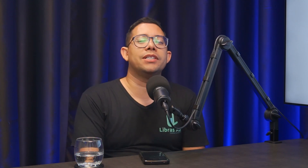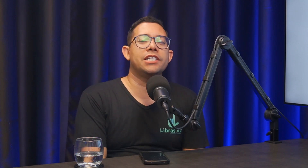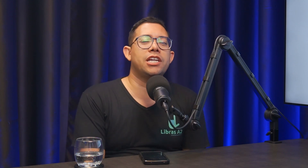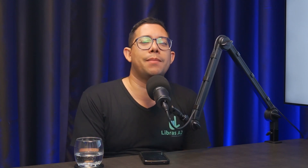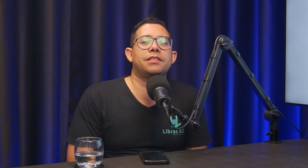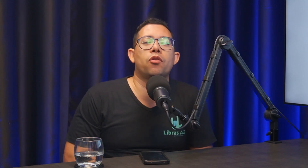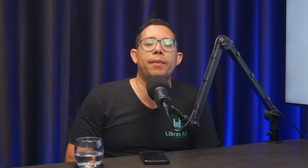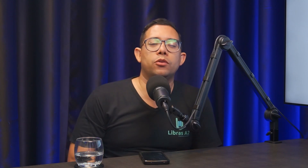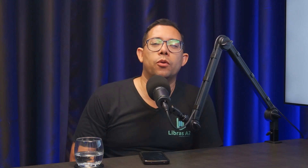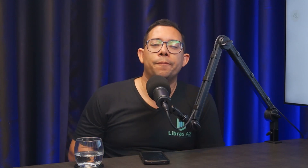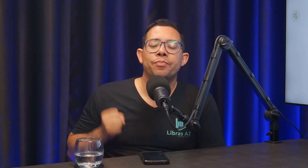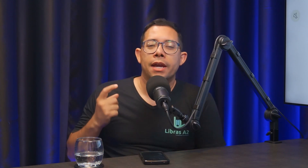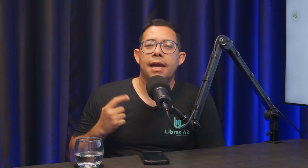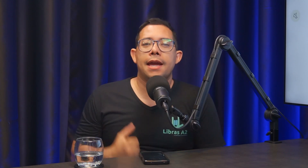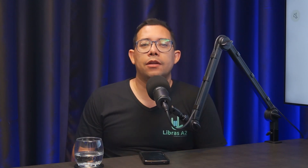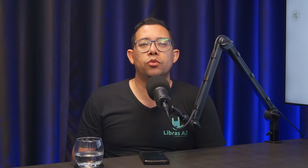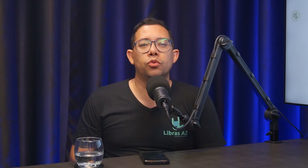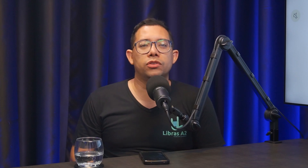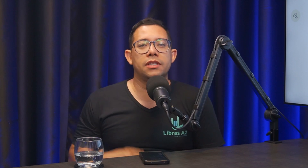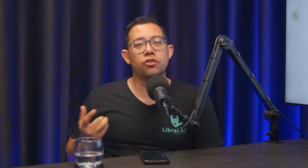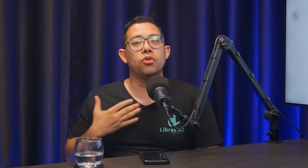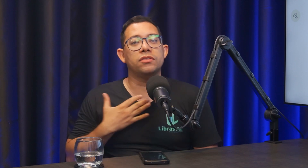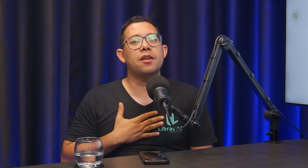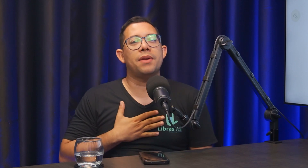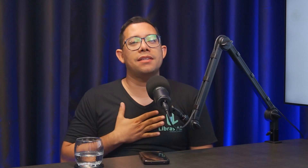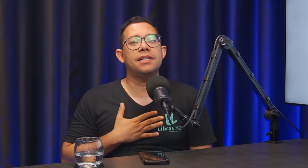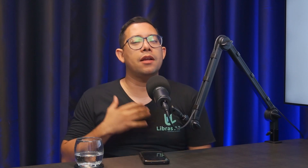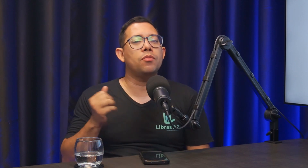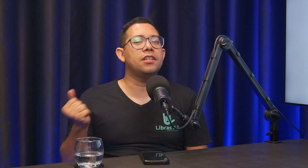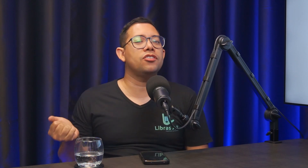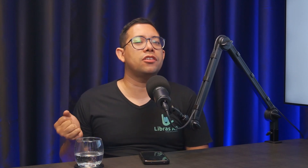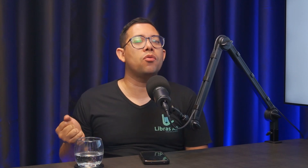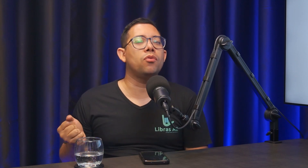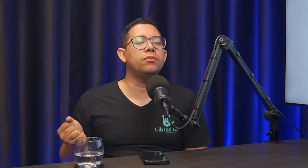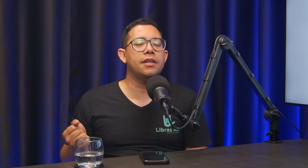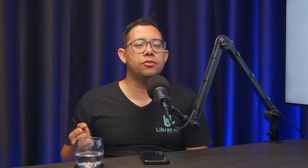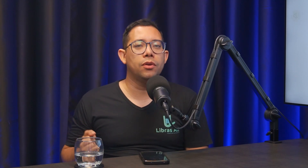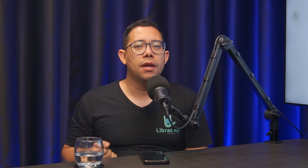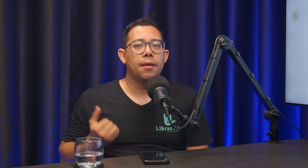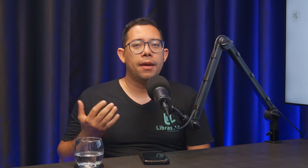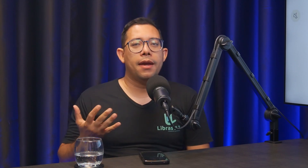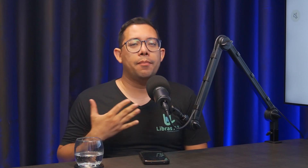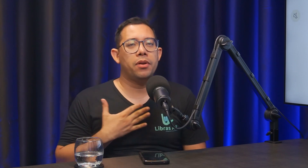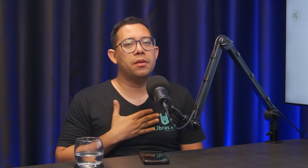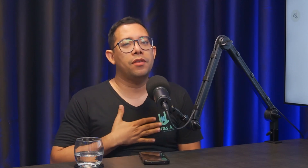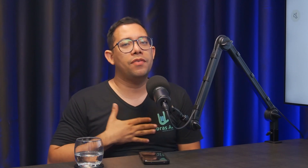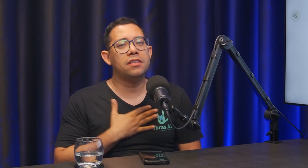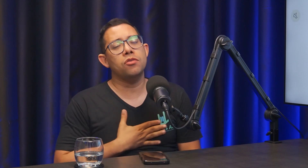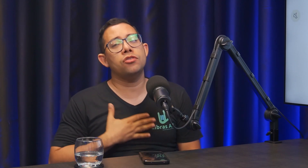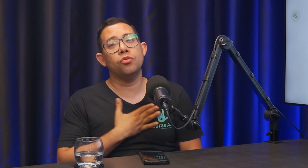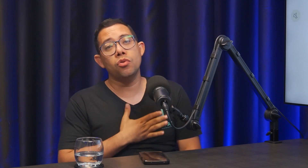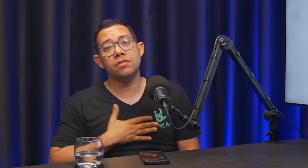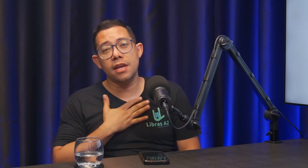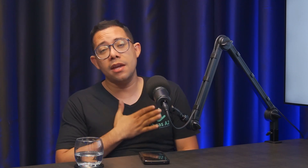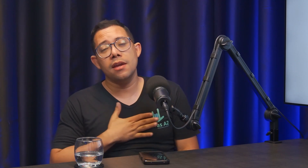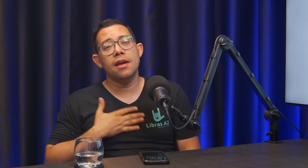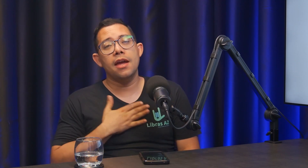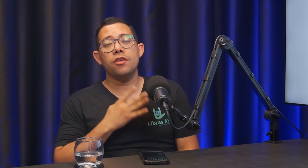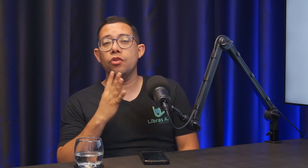que você comentou, do sinal de gostar e prazer, é como você disse que é o contexto. Por exemplo, você vai falar assim, nossa, eu gostei de